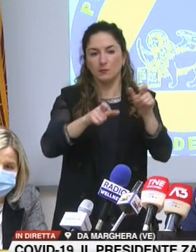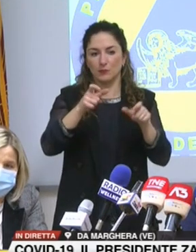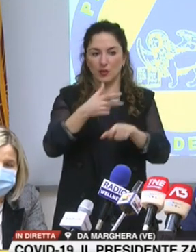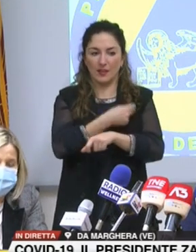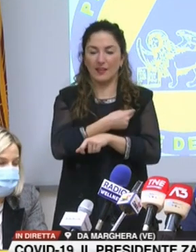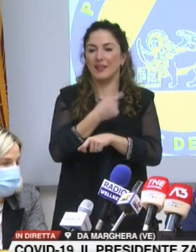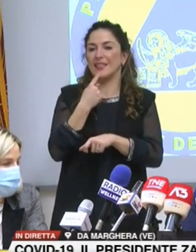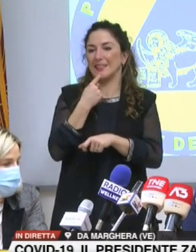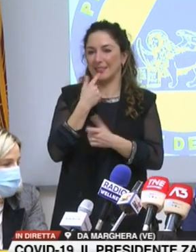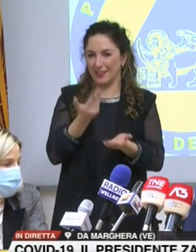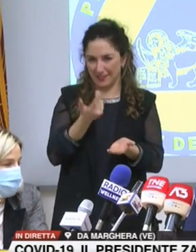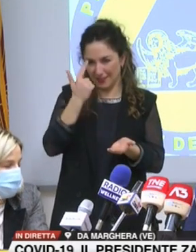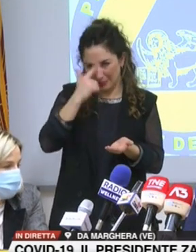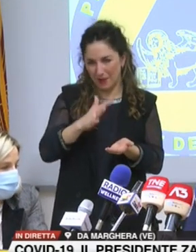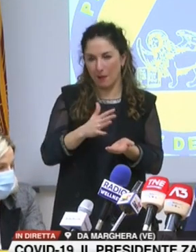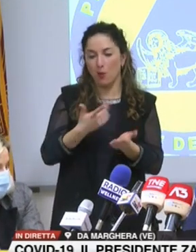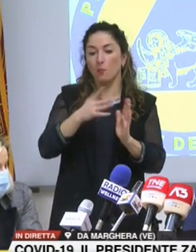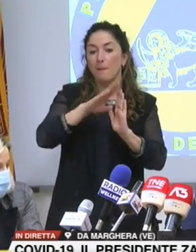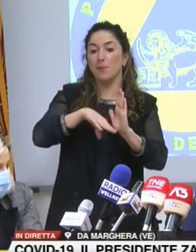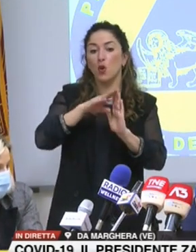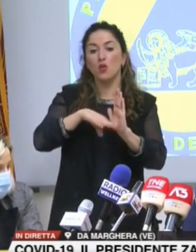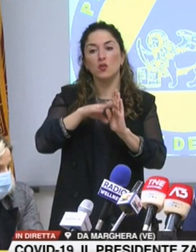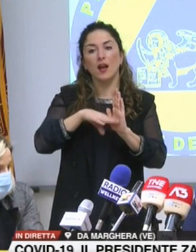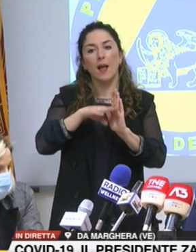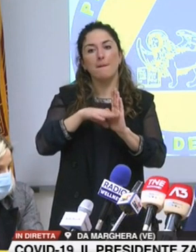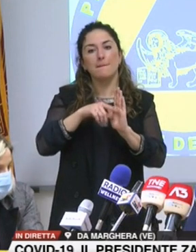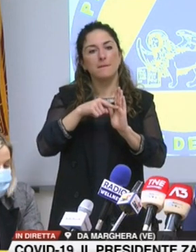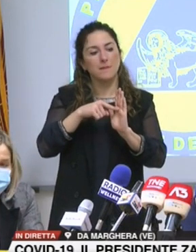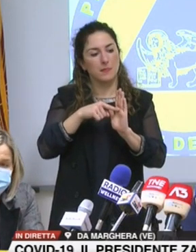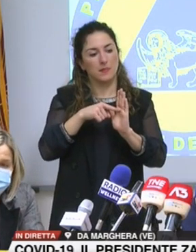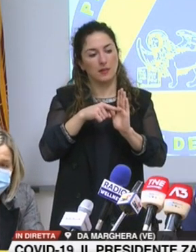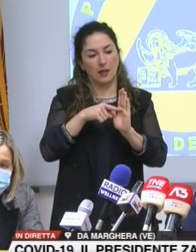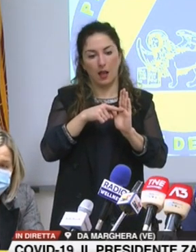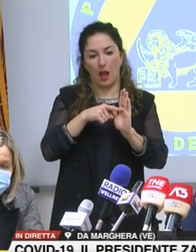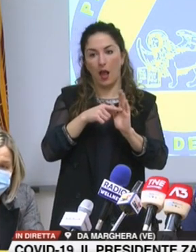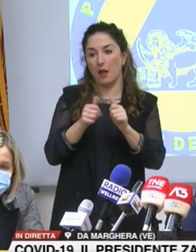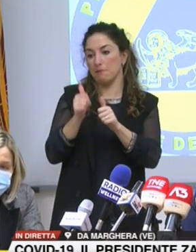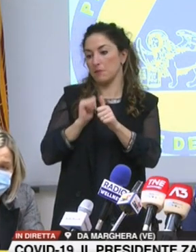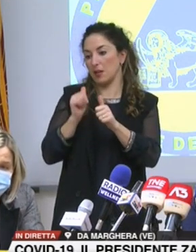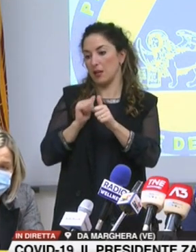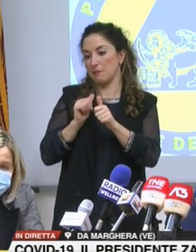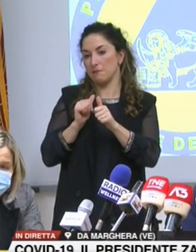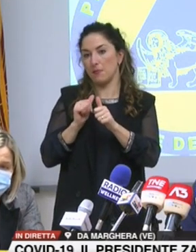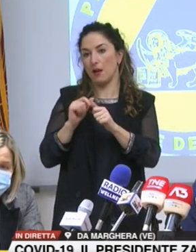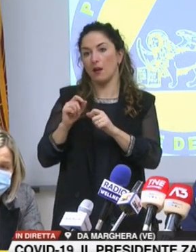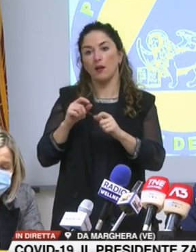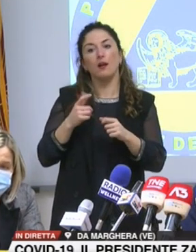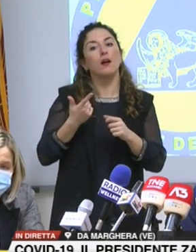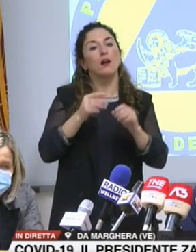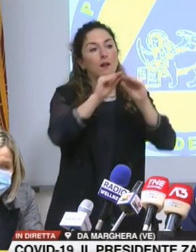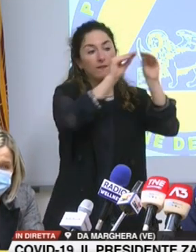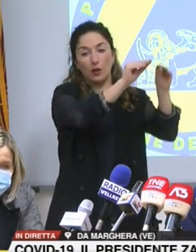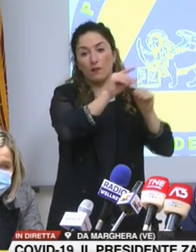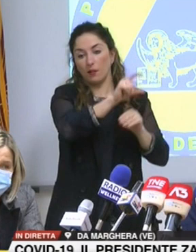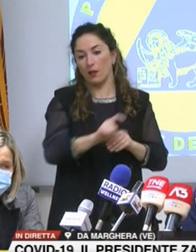vaccinate. Non è mai una programmazione che viene fatta scongelando le singole dosi millimetricamente e identiche